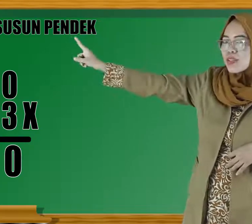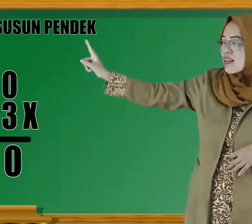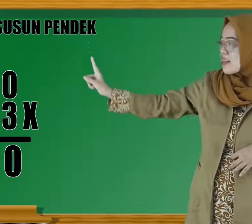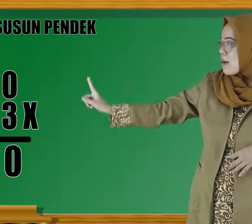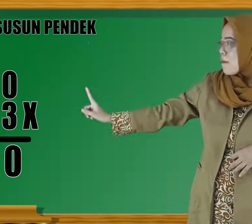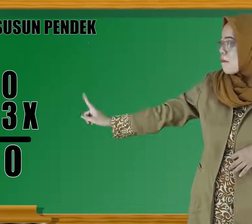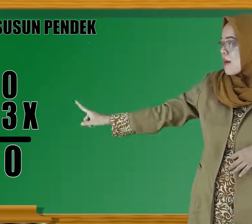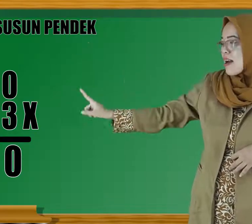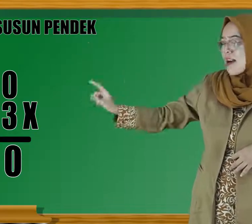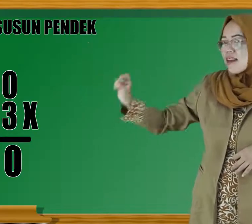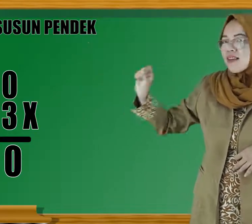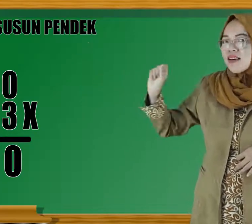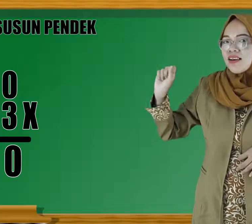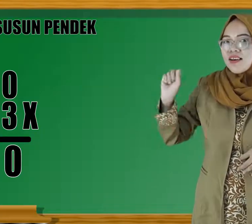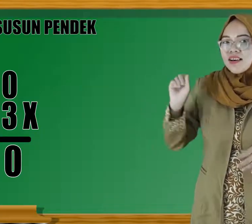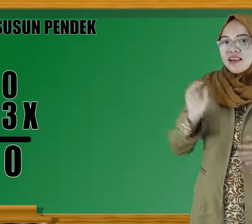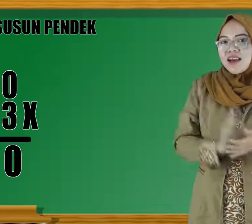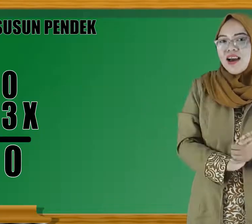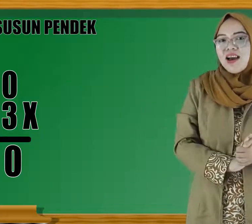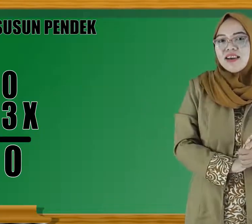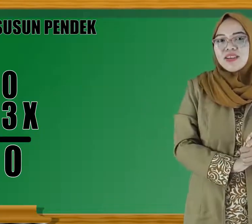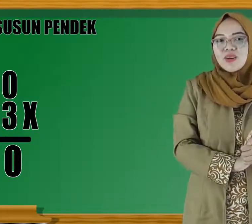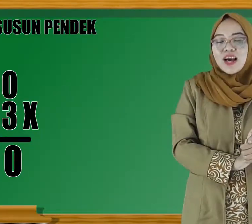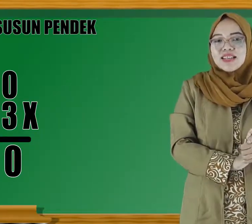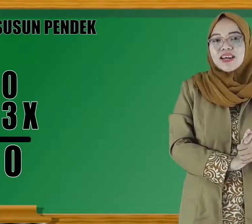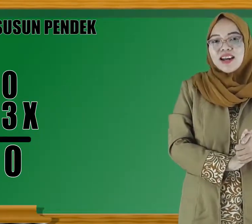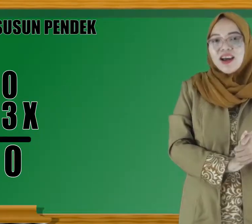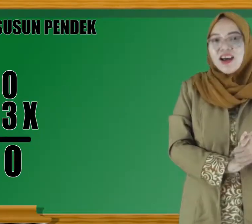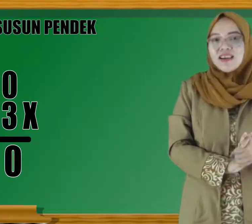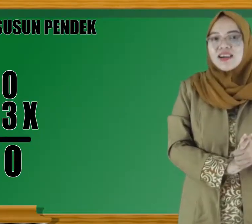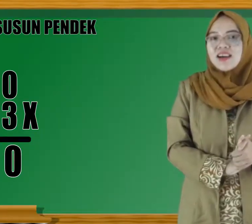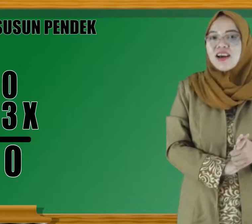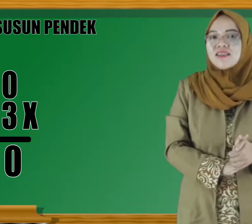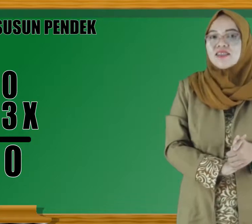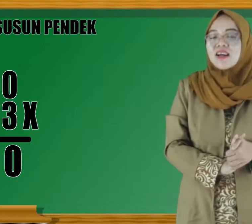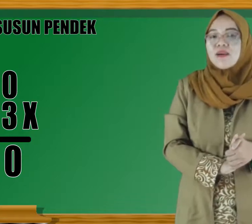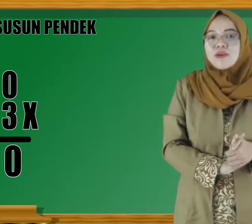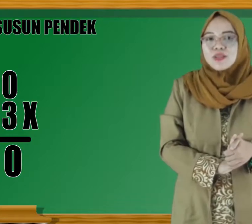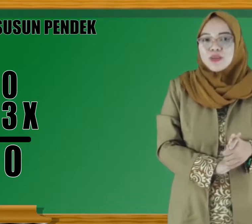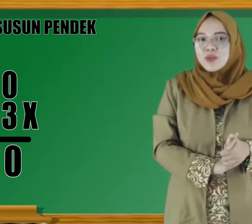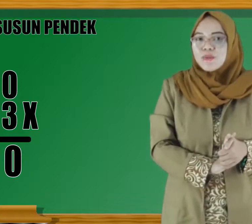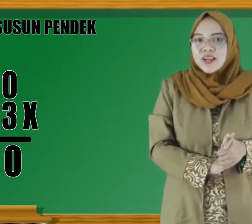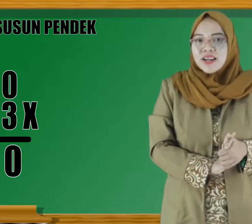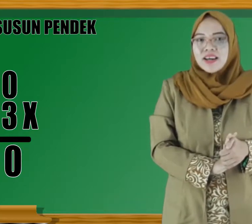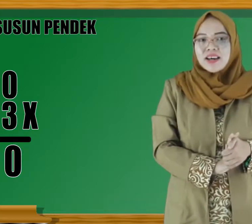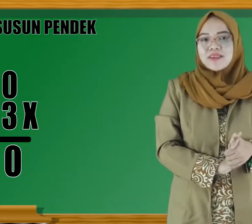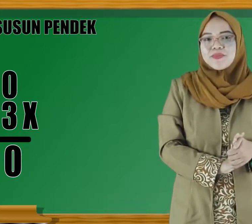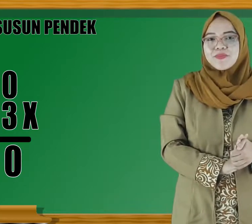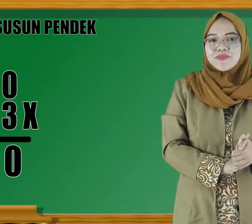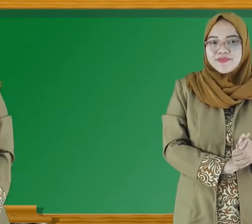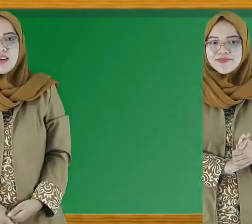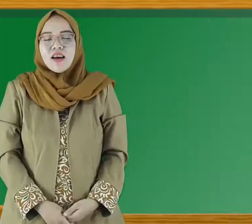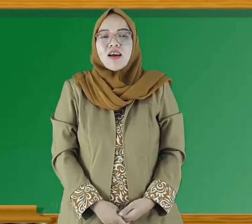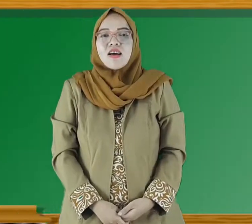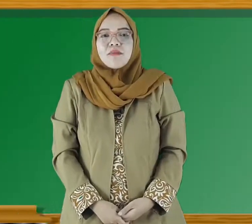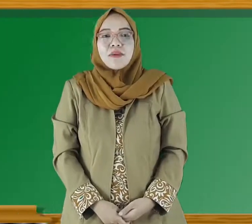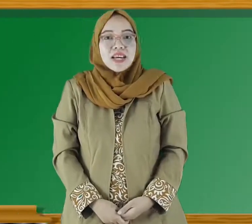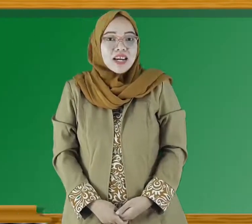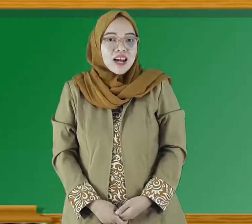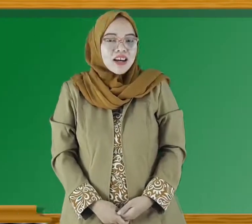jadi 4. Ya, itulah cara dengan bersusun pendek. Baik anak-anak